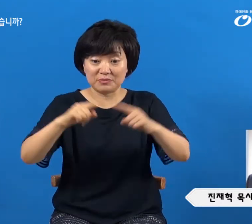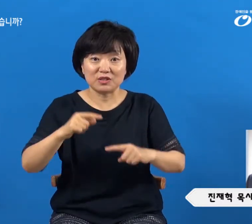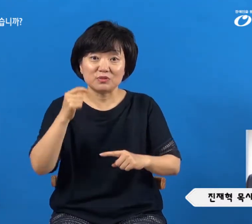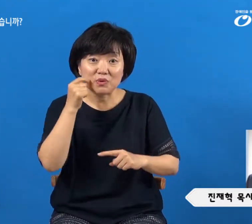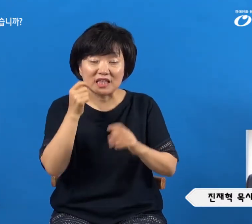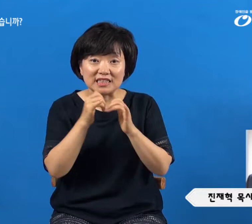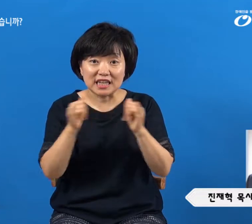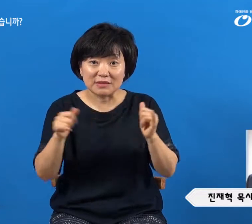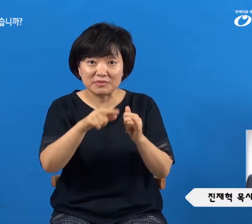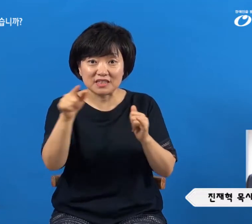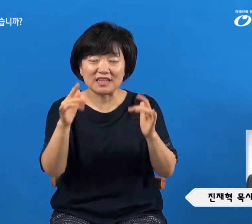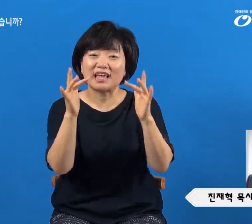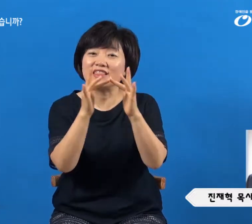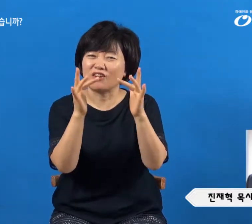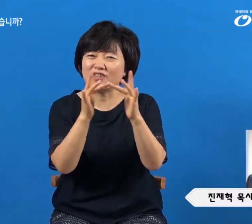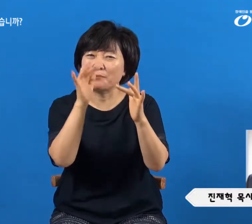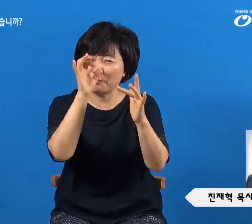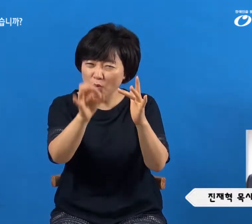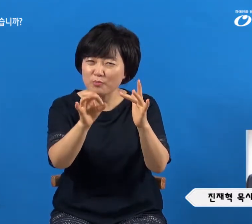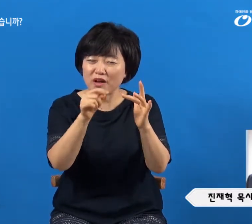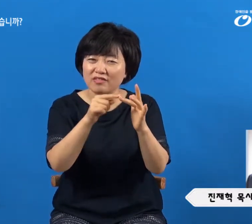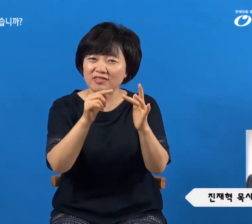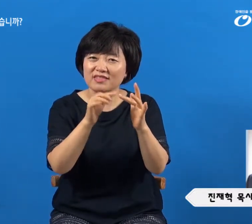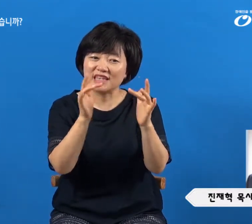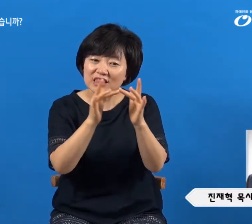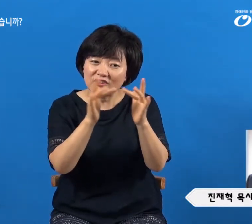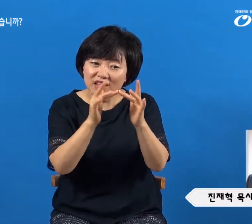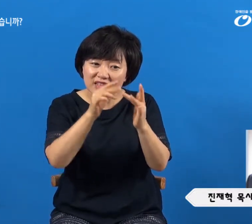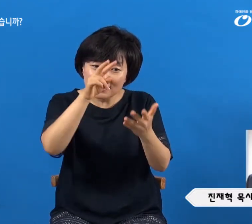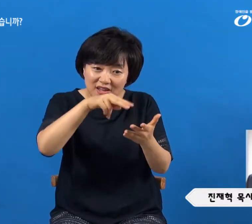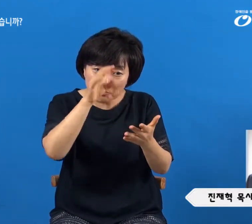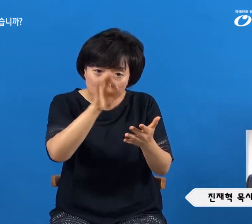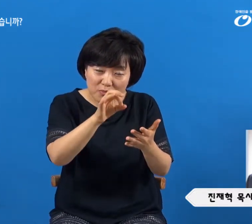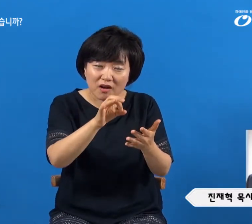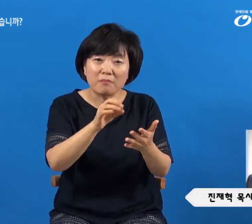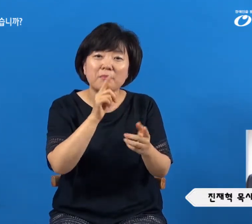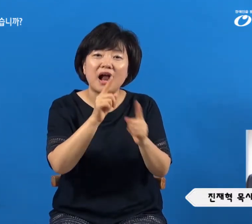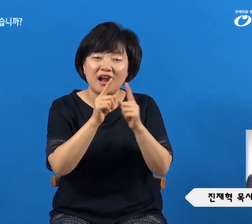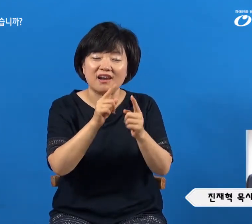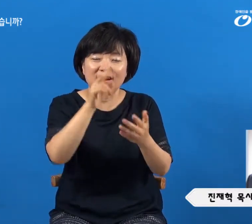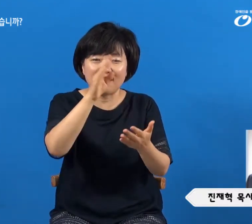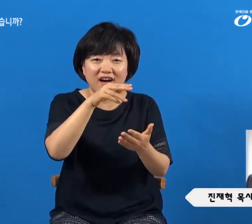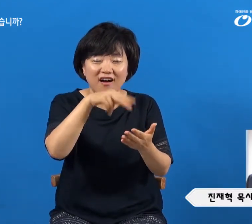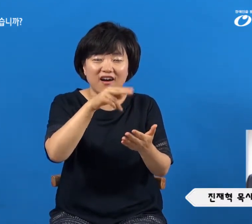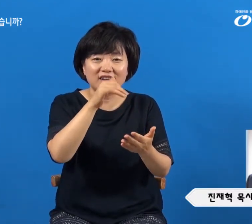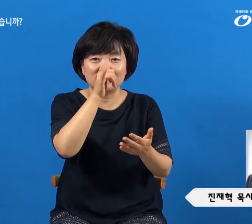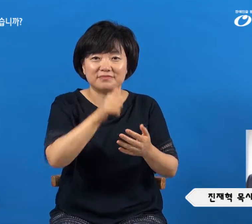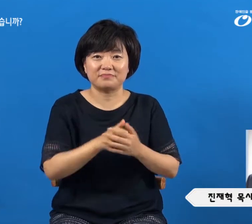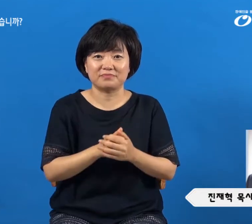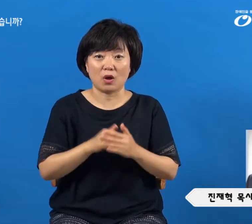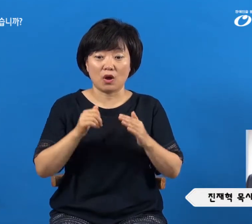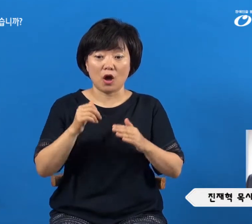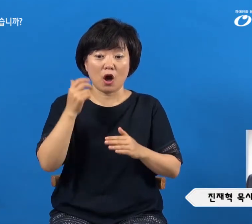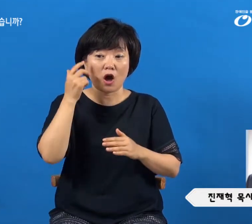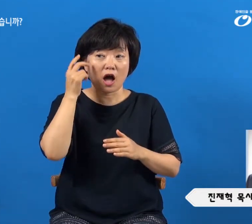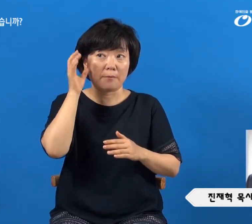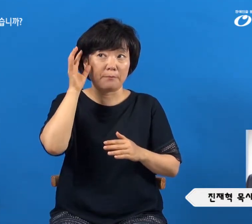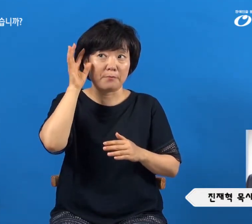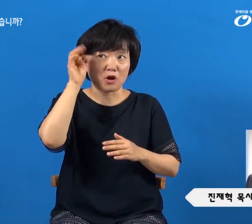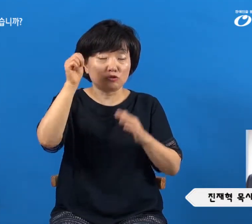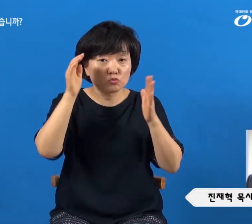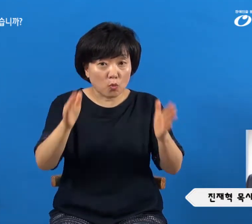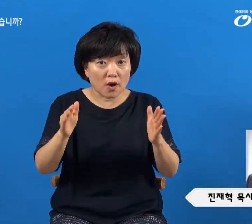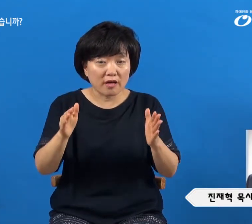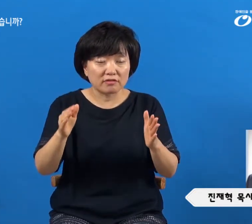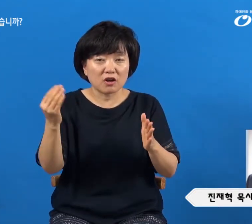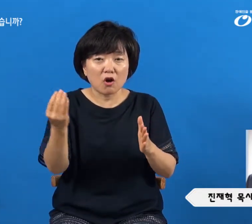저희 교회 웹사이트에 가시면 그 말씀을 다시 들으실 수 있습니다. 앞으로 몇 주 동안 거룩한 영성,